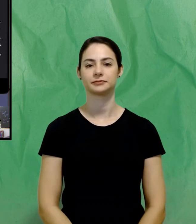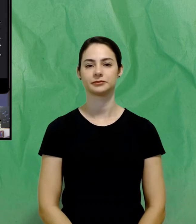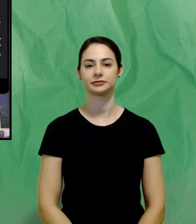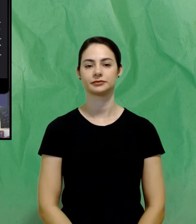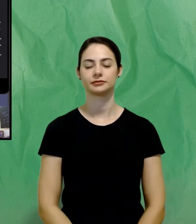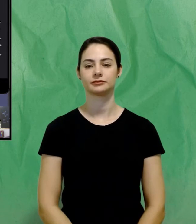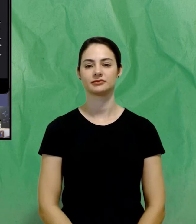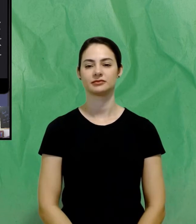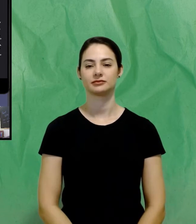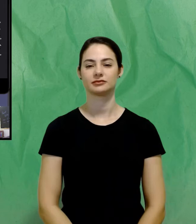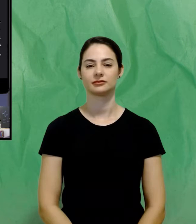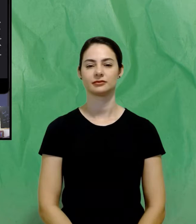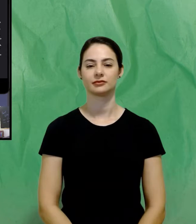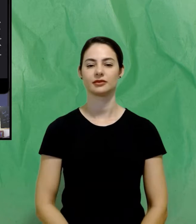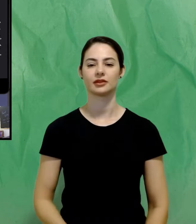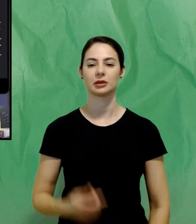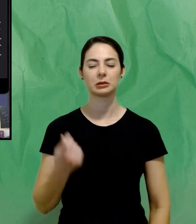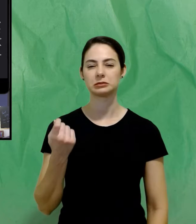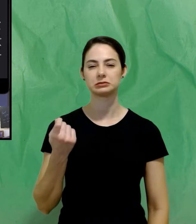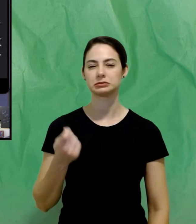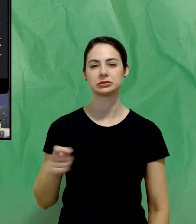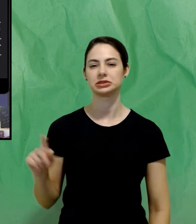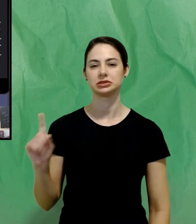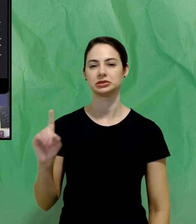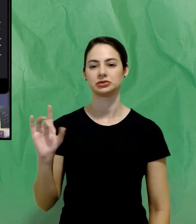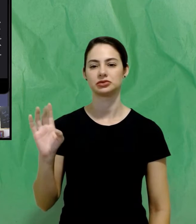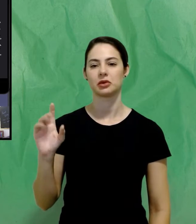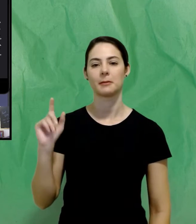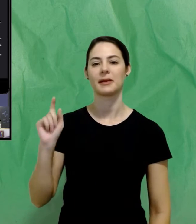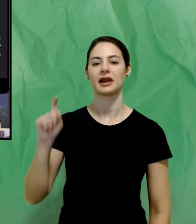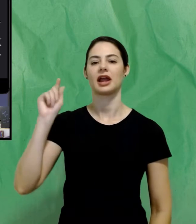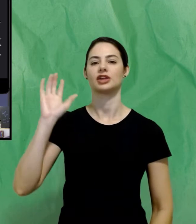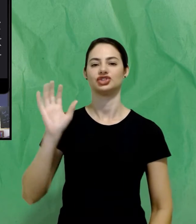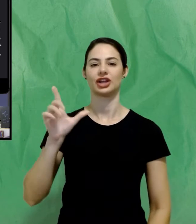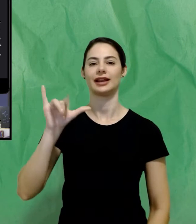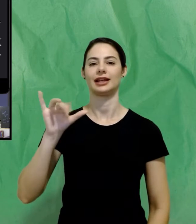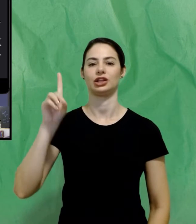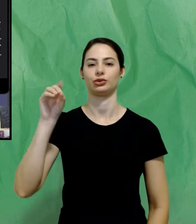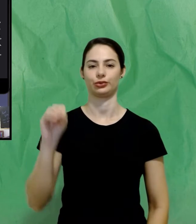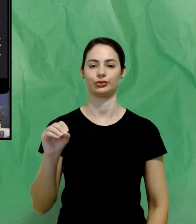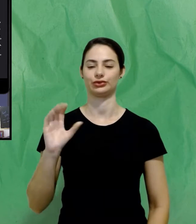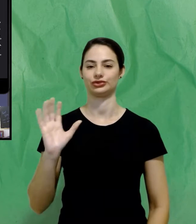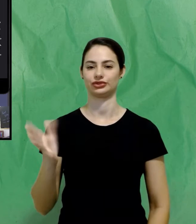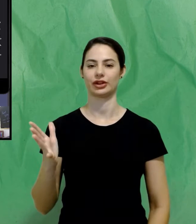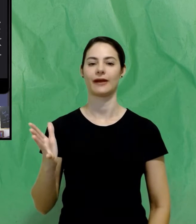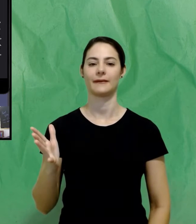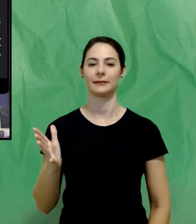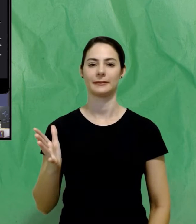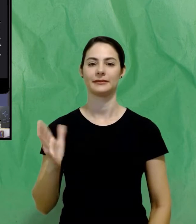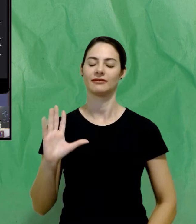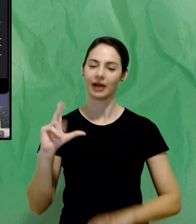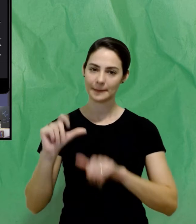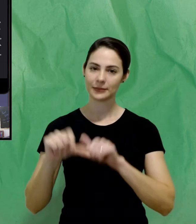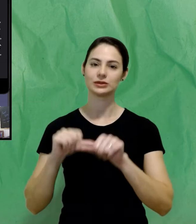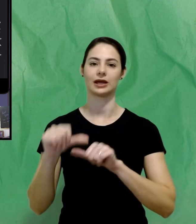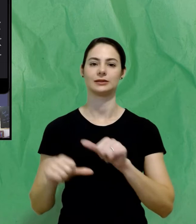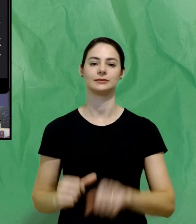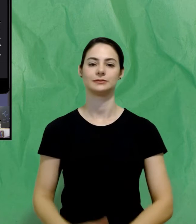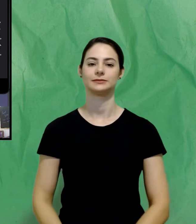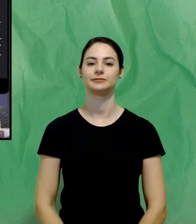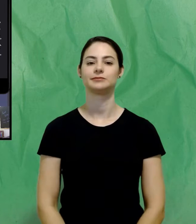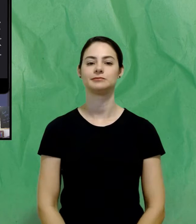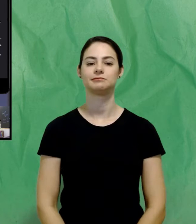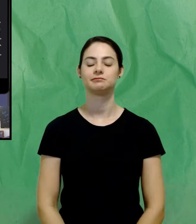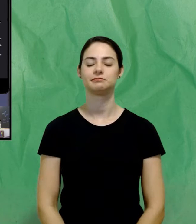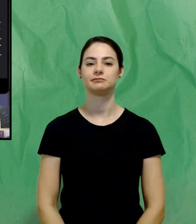Na verdade eu nem preciso verificar, né? Eu posso apenas marcar como lido aqui e ele vai mover depois o status dele. Então deixa